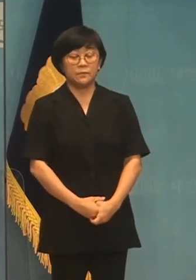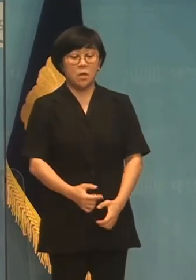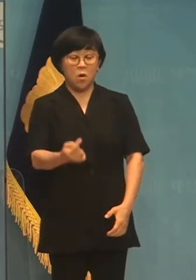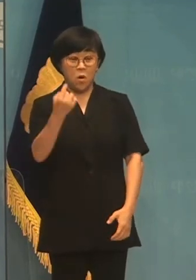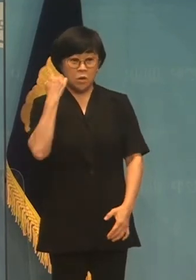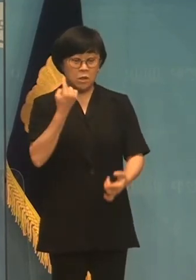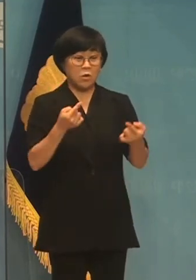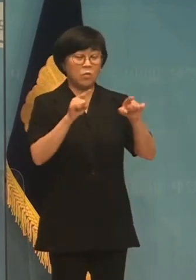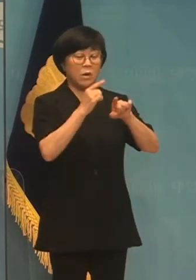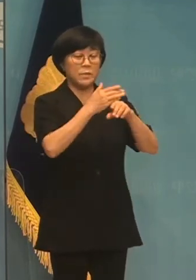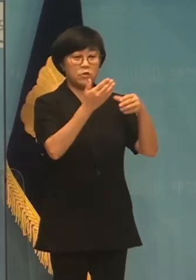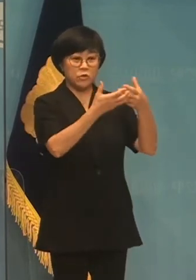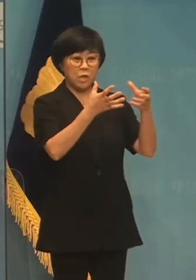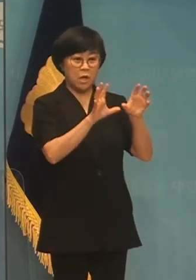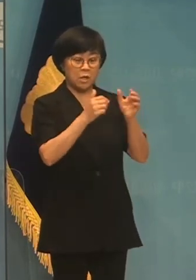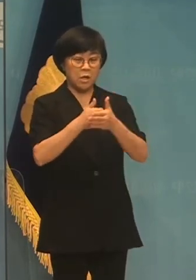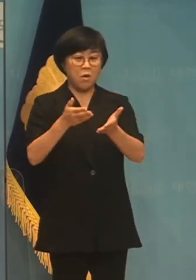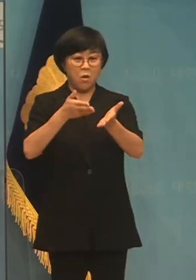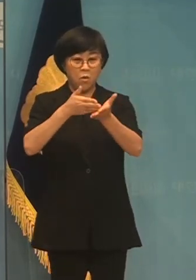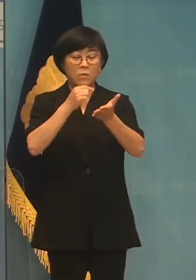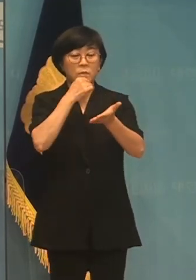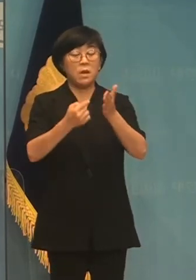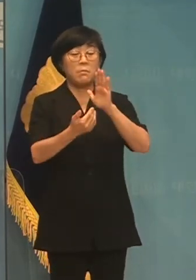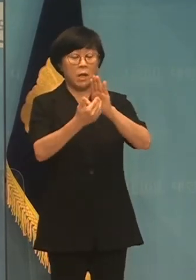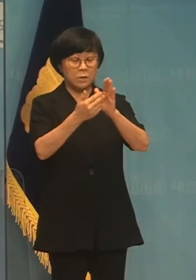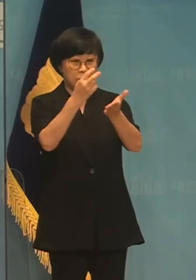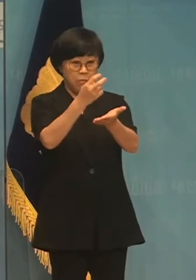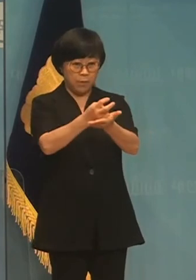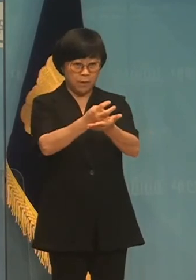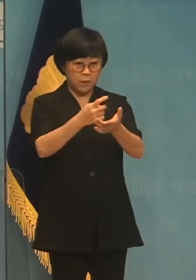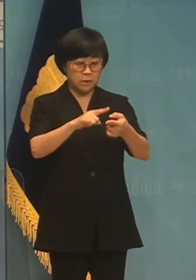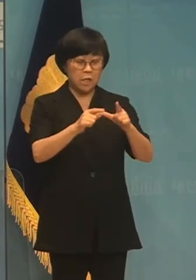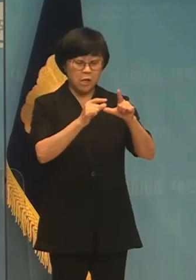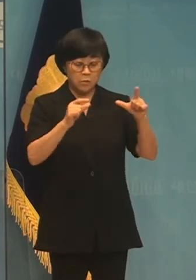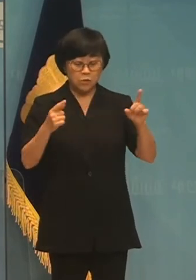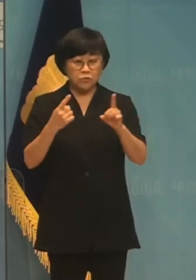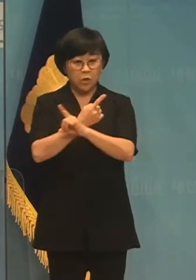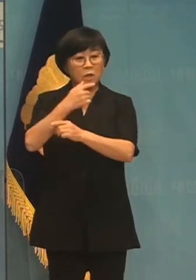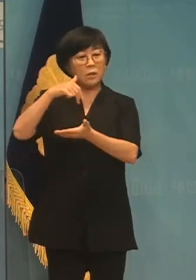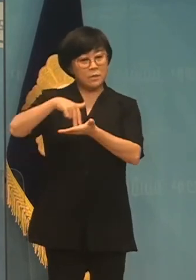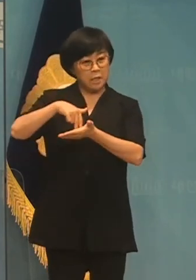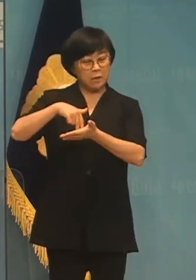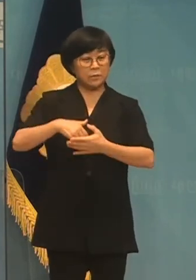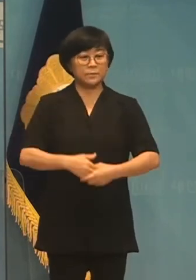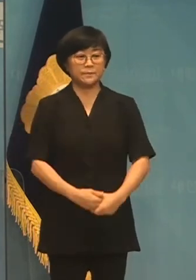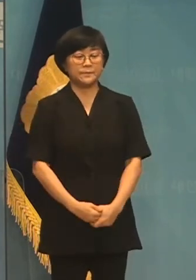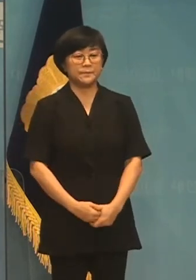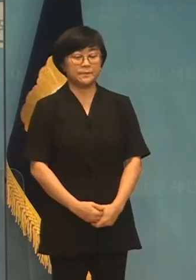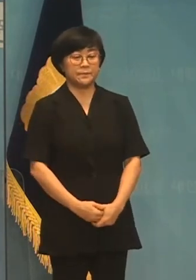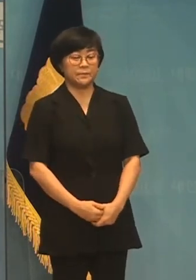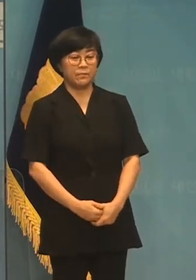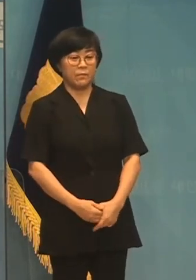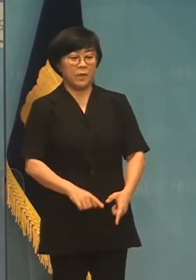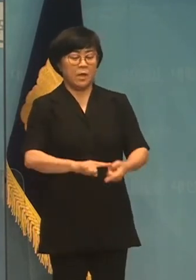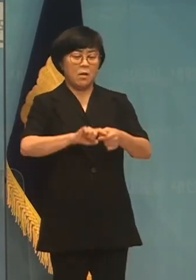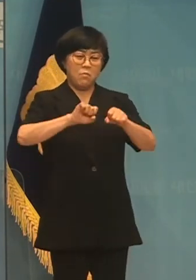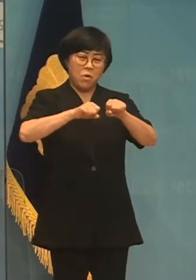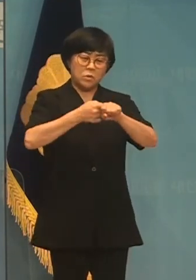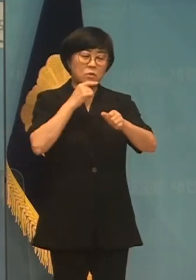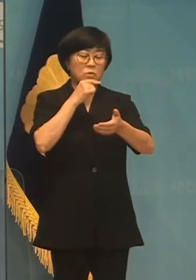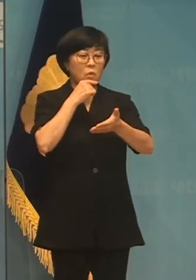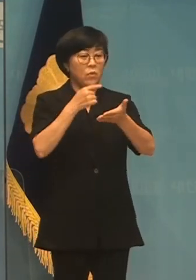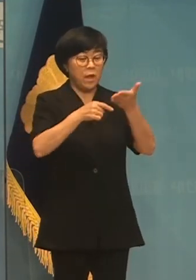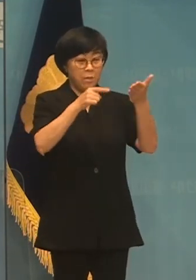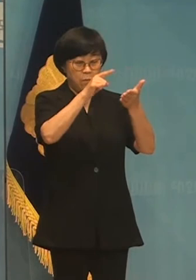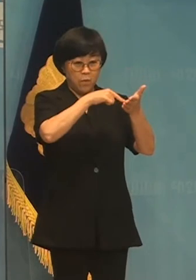어제 더불어민주당이 언론중재법을 일부 수정하겠다는 입장을 밝혔습니다. 징벌적 손해배상